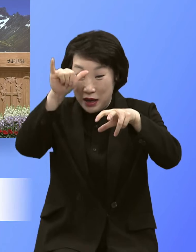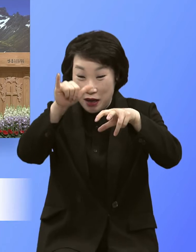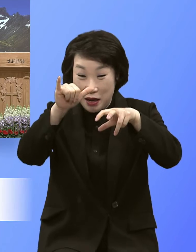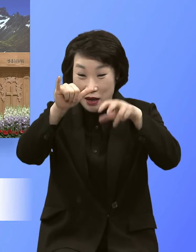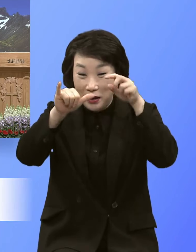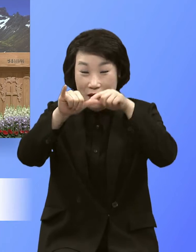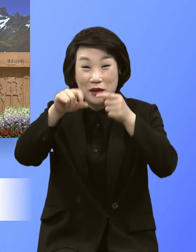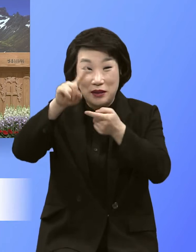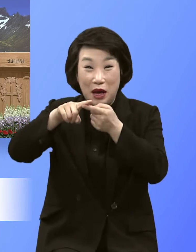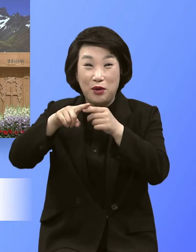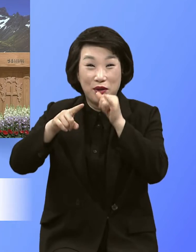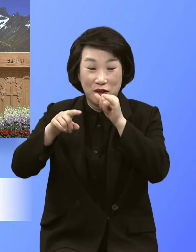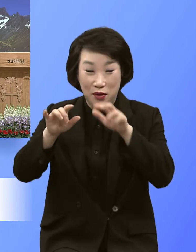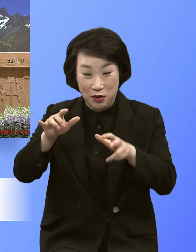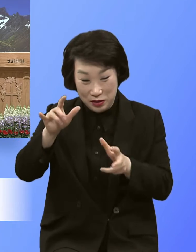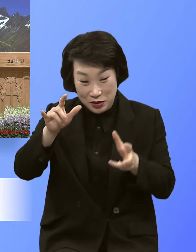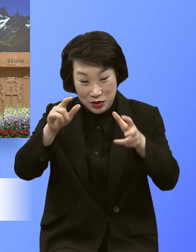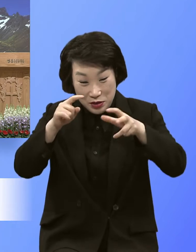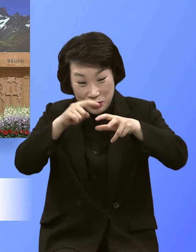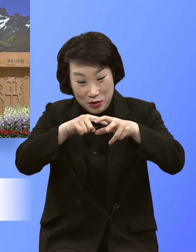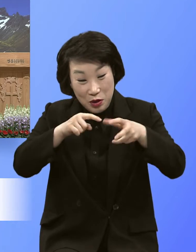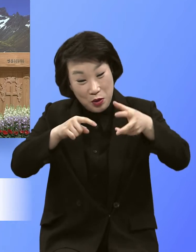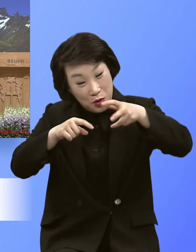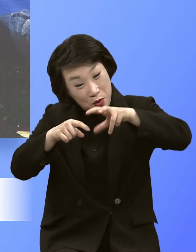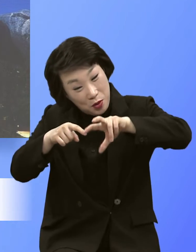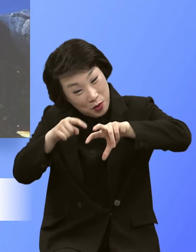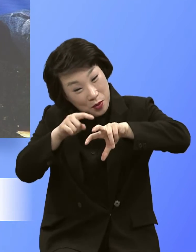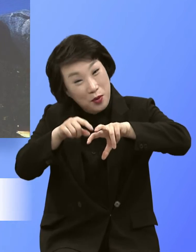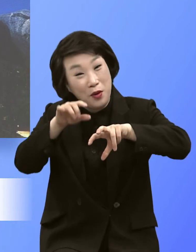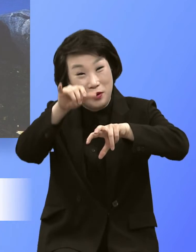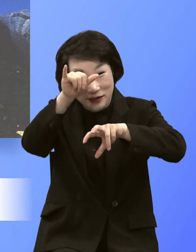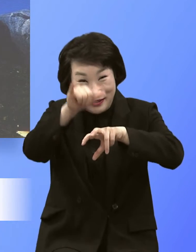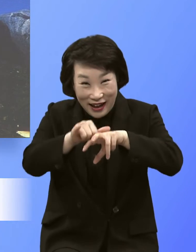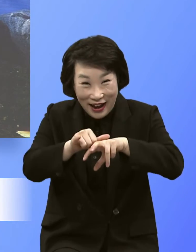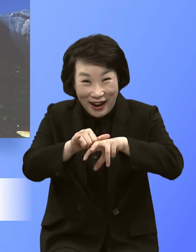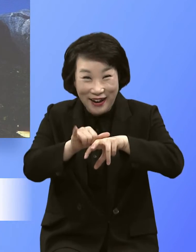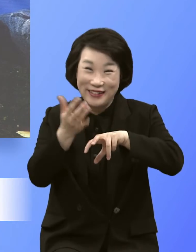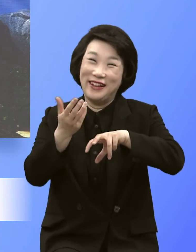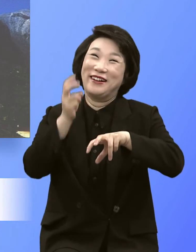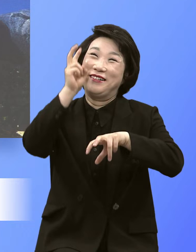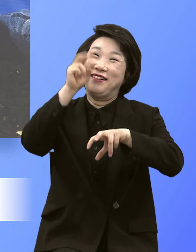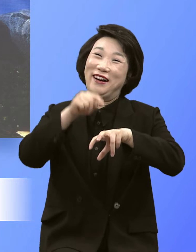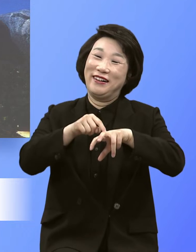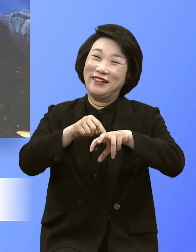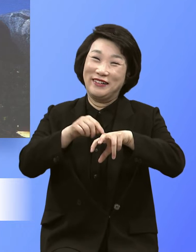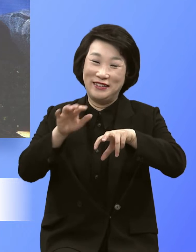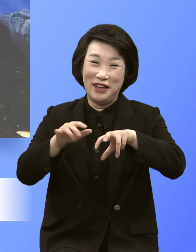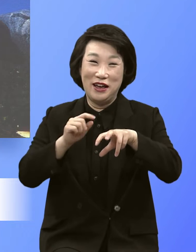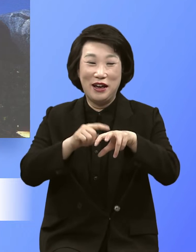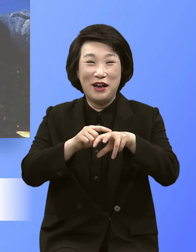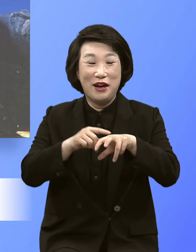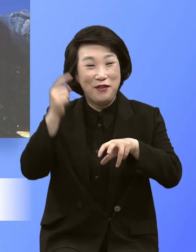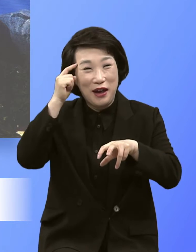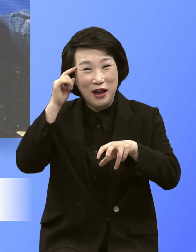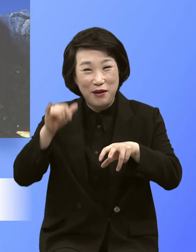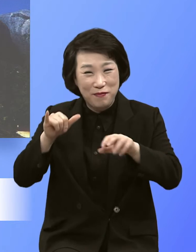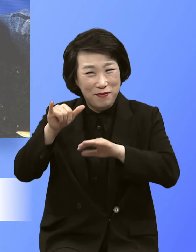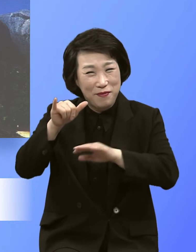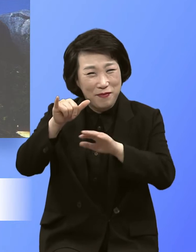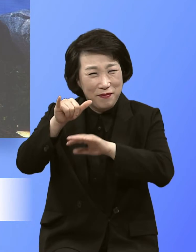가만히만 있어도 지구가 이렇게 돌아올 때 참 느리면 되는데 비행기가 왜 가야